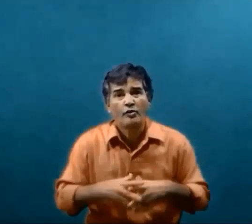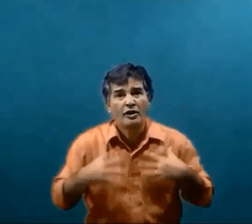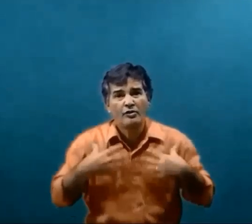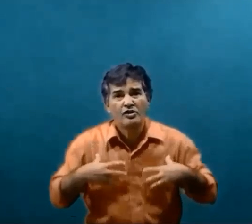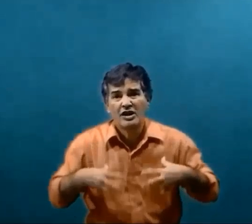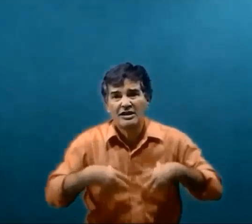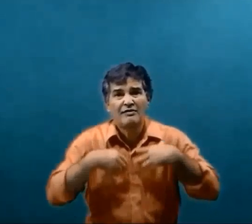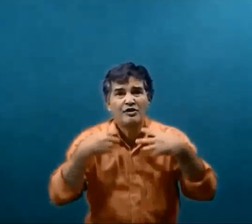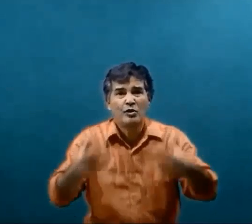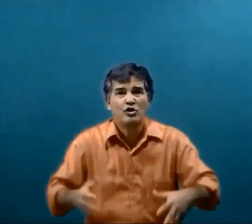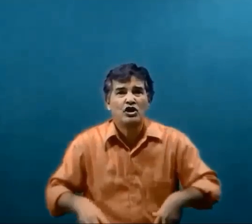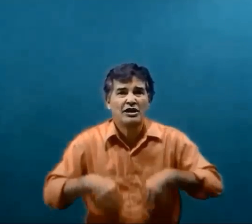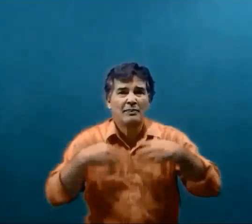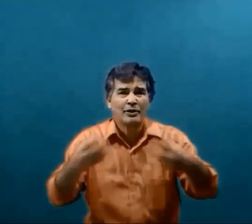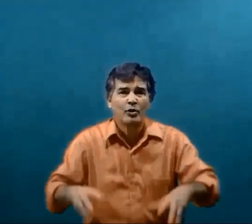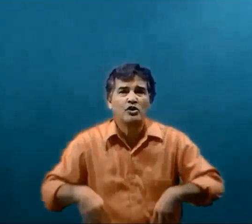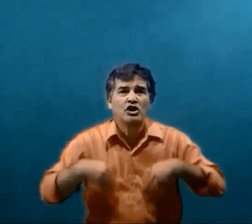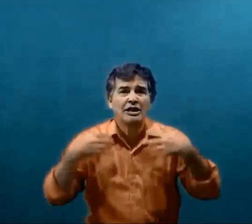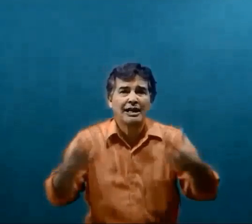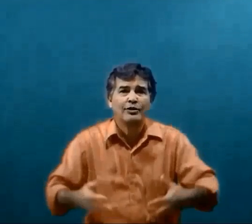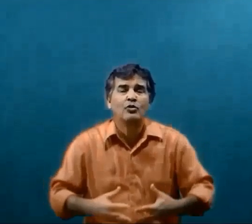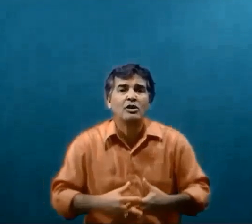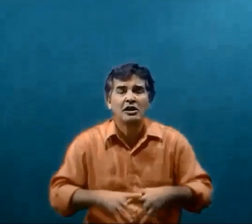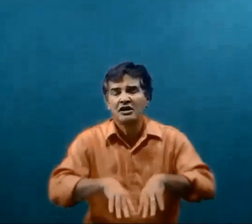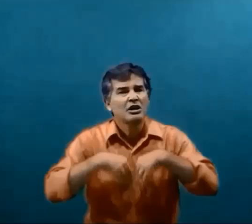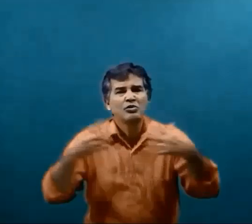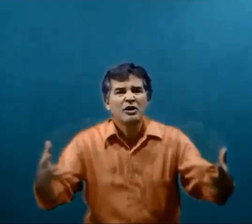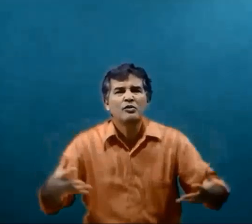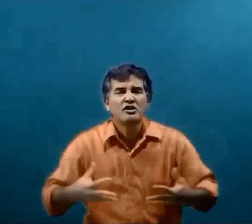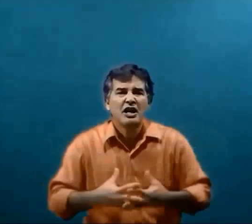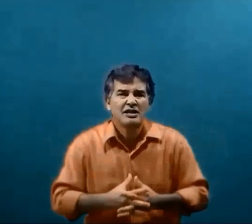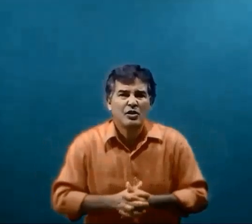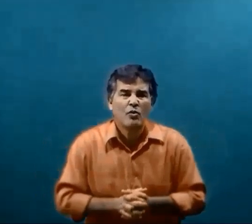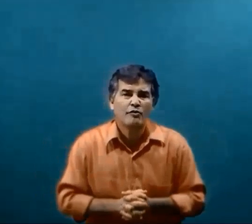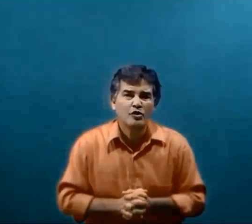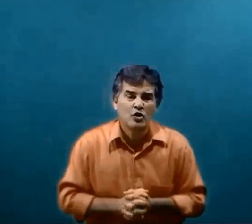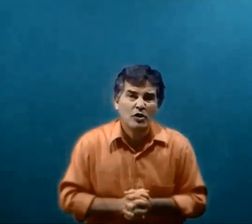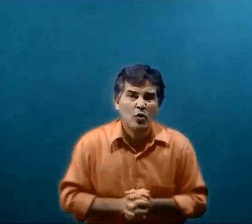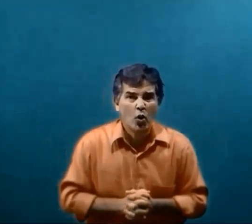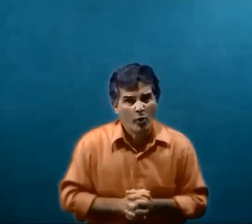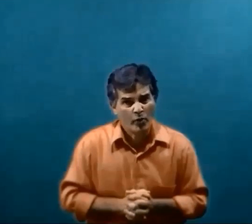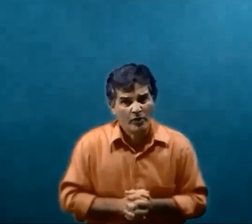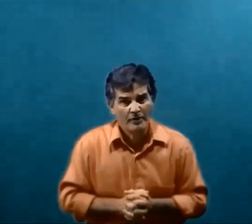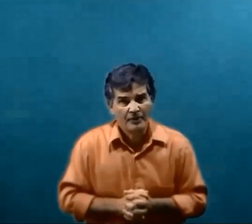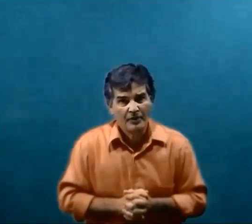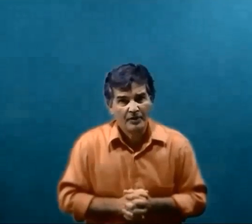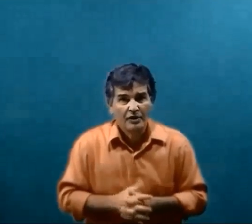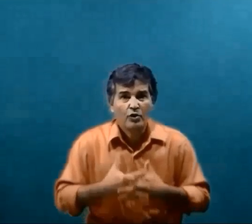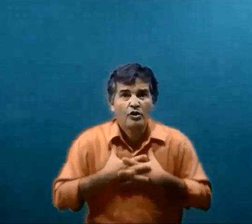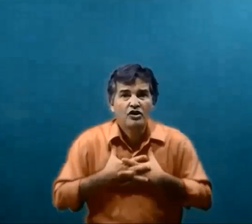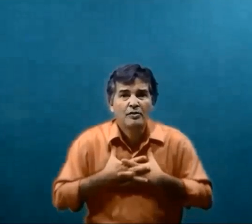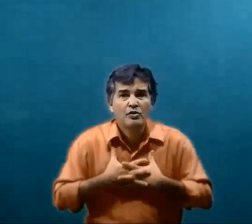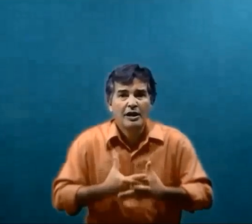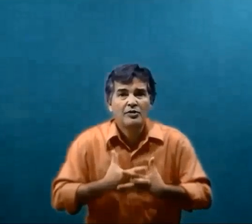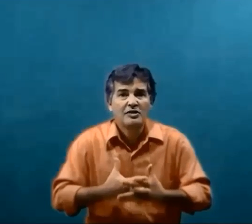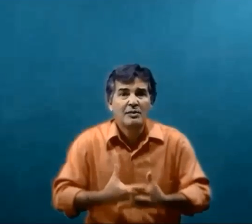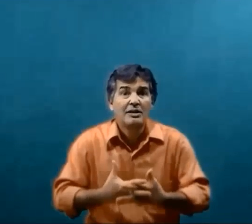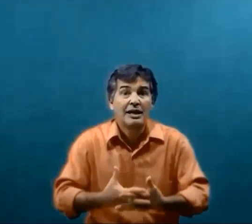não tem consciência da fisiologia, da patologia, da anatomia, não tem consciência de como funciona o corpo. Então nós temos uma responsabilidade e